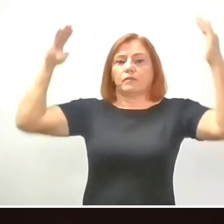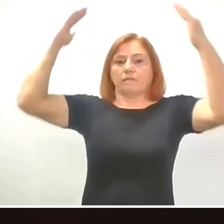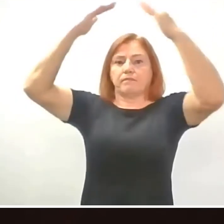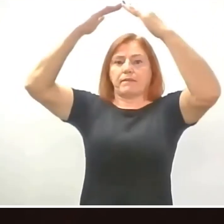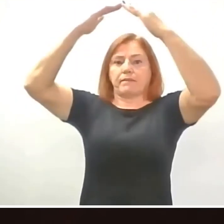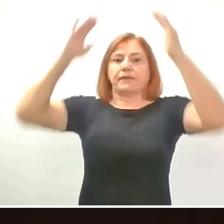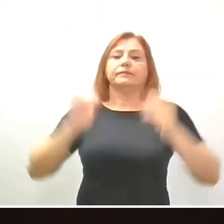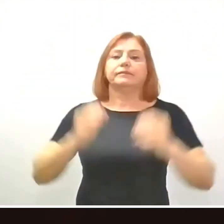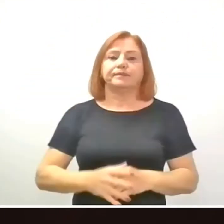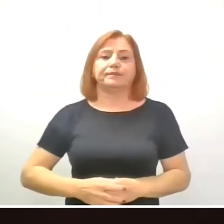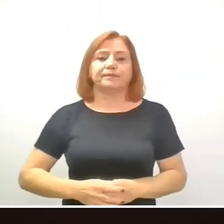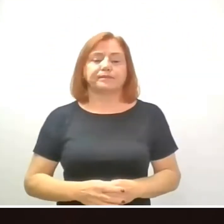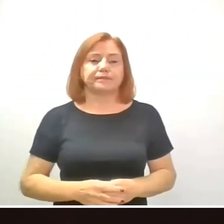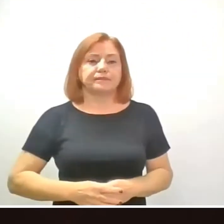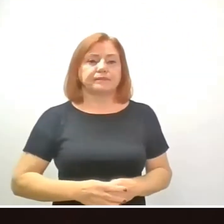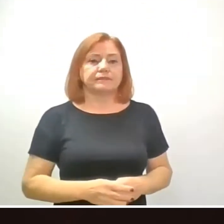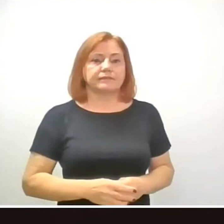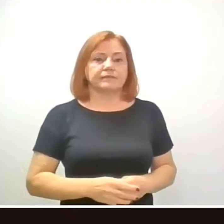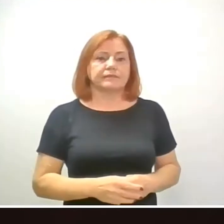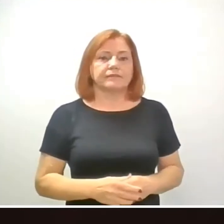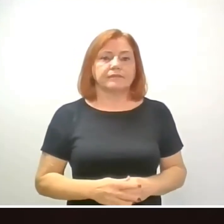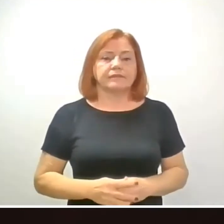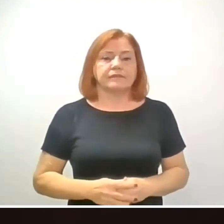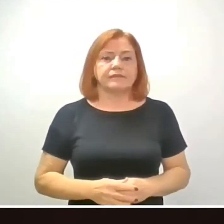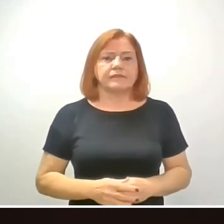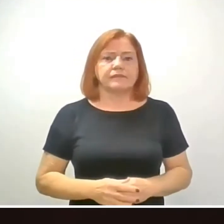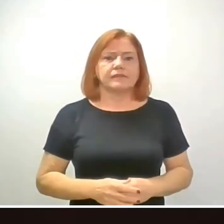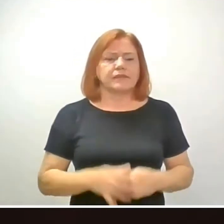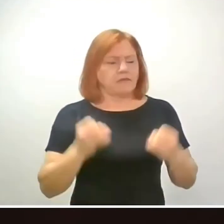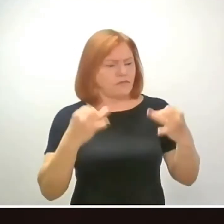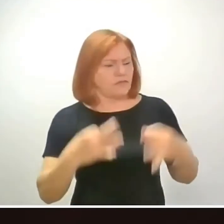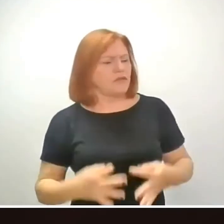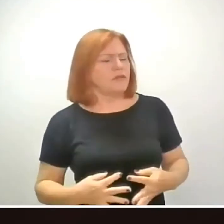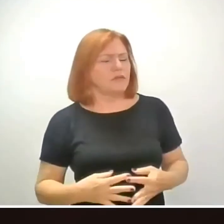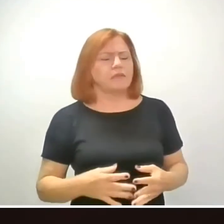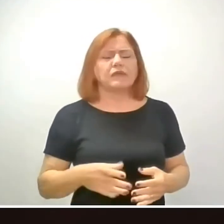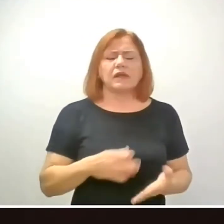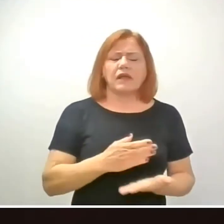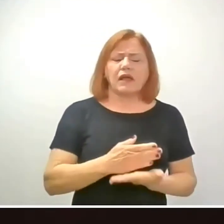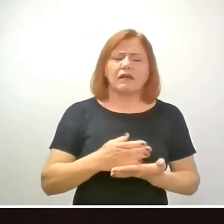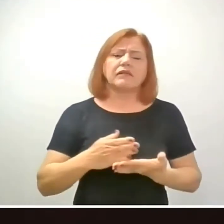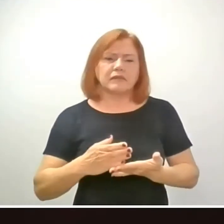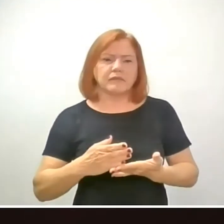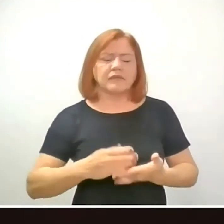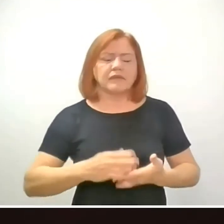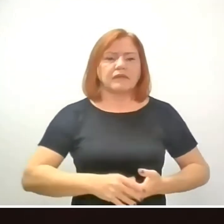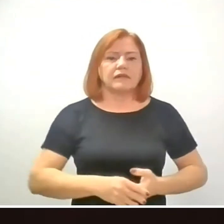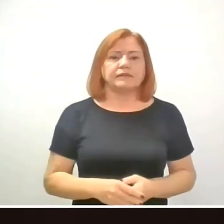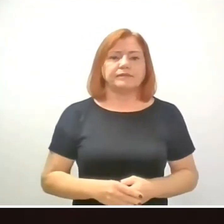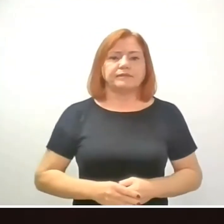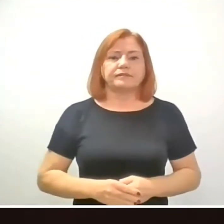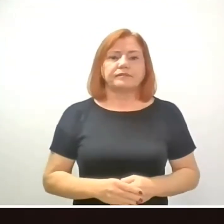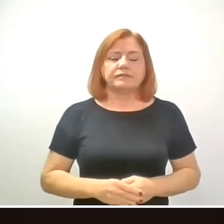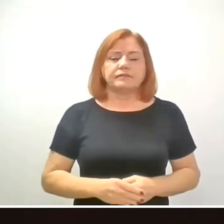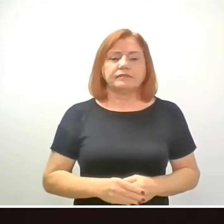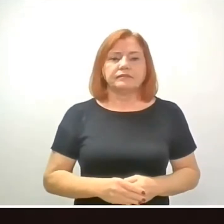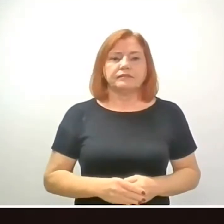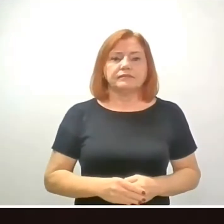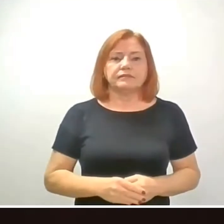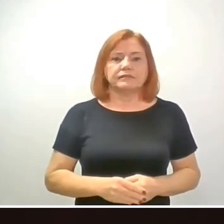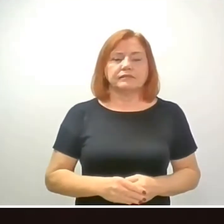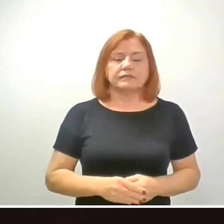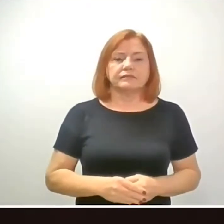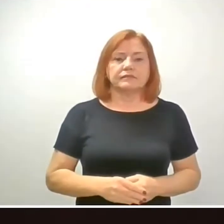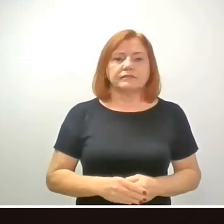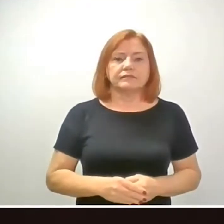o que é bom, eu vou explicar aqui, talvez fica melhor eu começar já com isso, tá? Vou dar uma